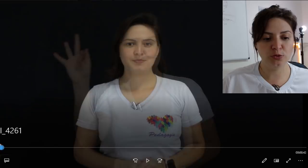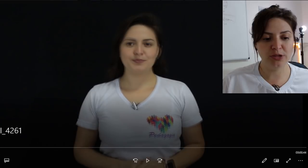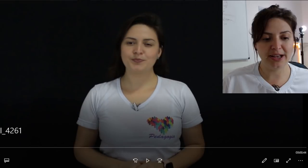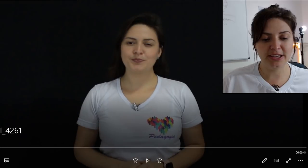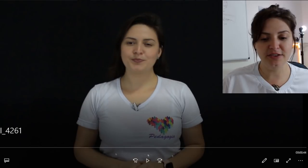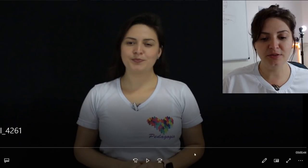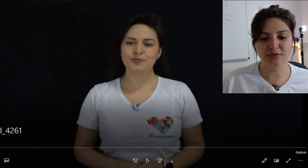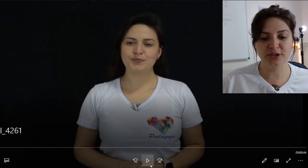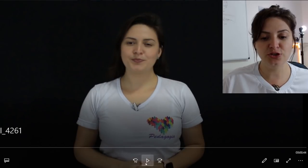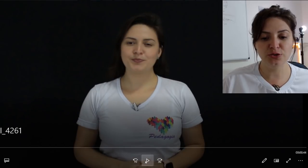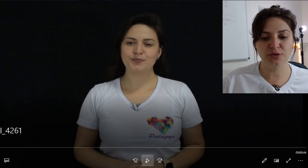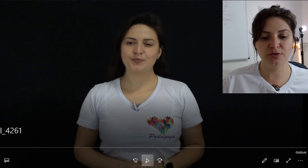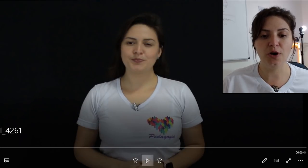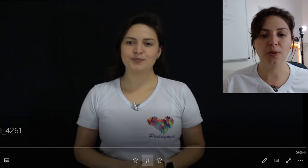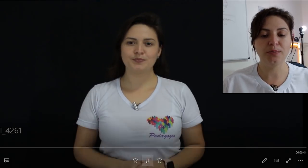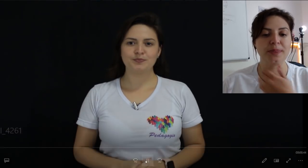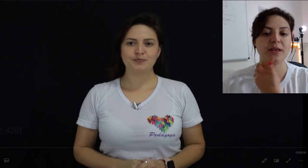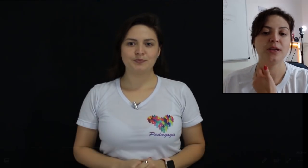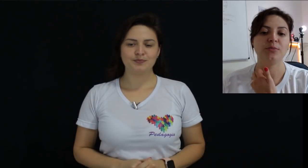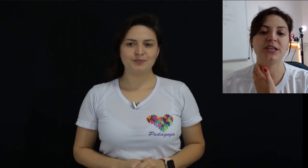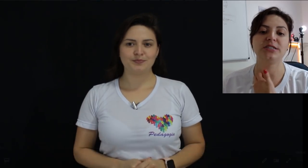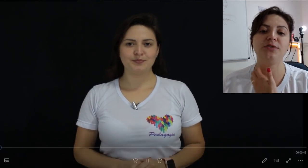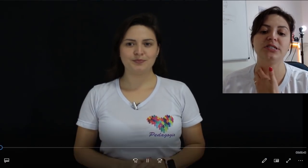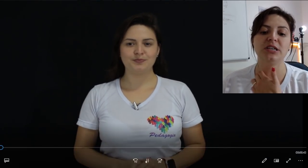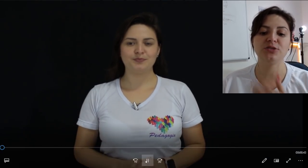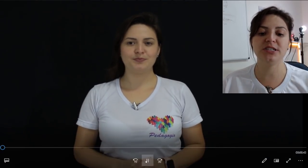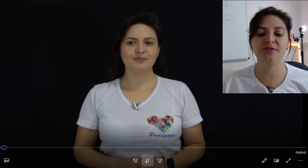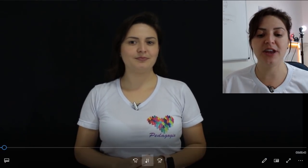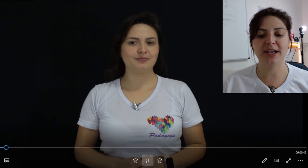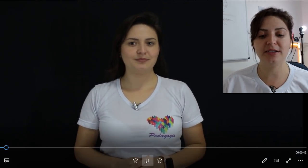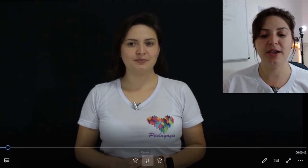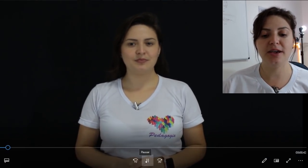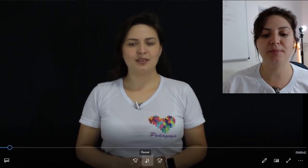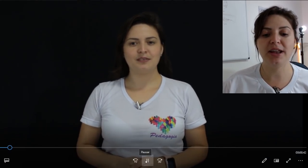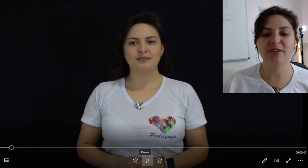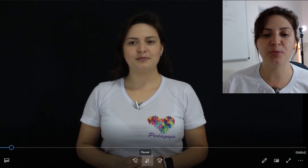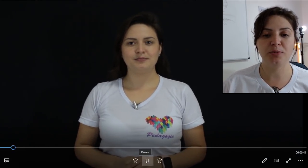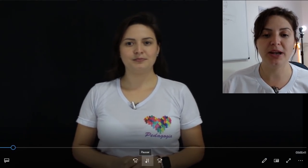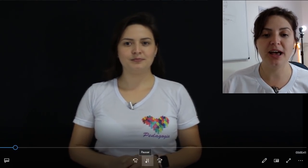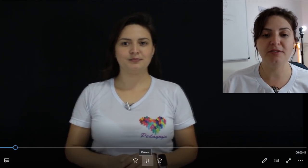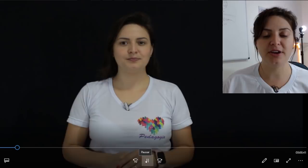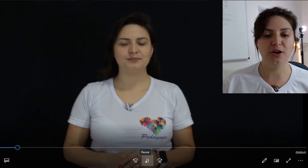voltar aqui, vamos ver de novo, ó. Porque se eu fosse traduzir palavra por palavra, ó,